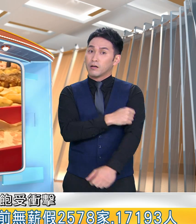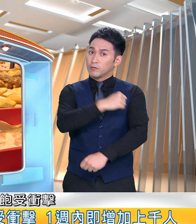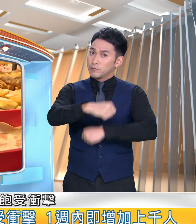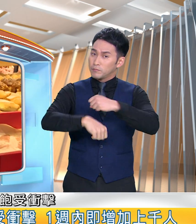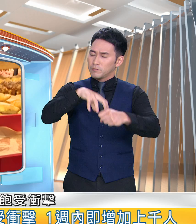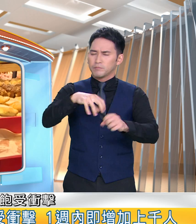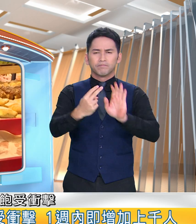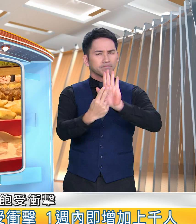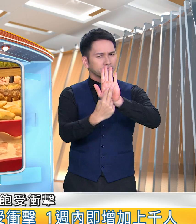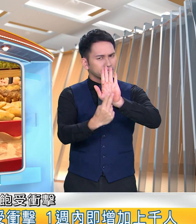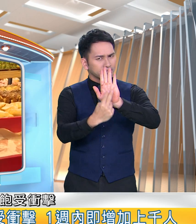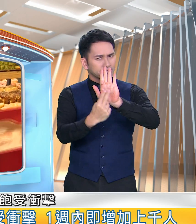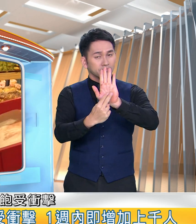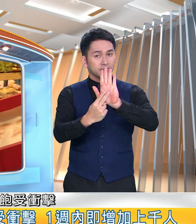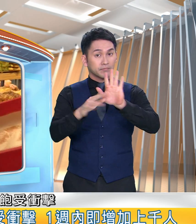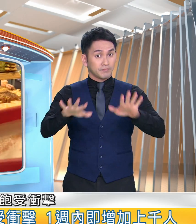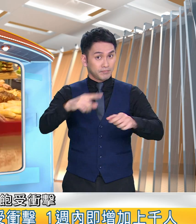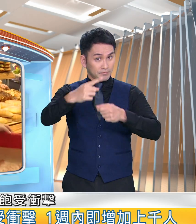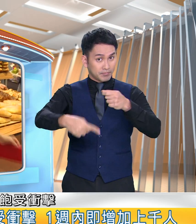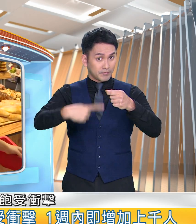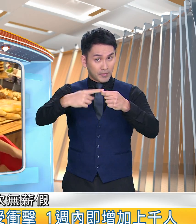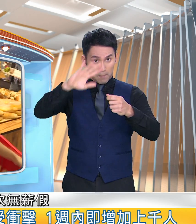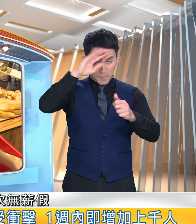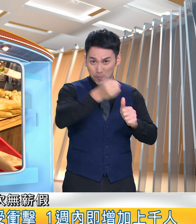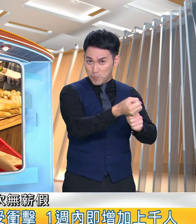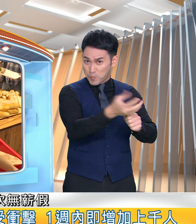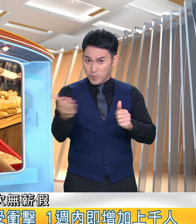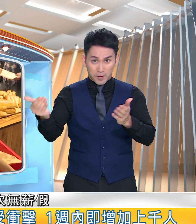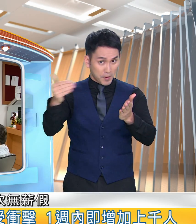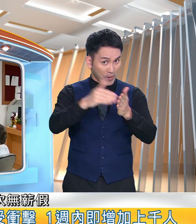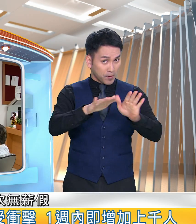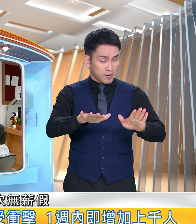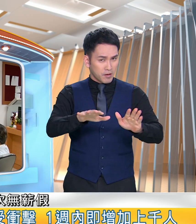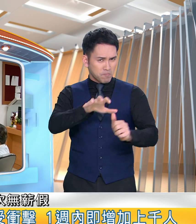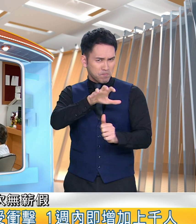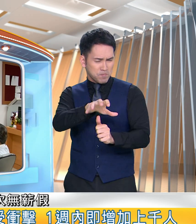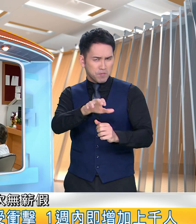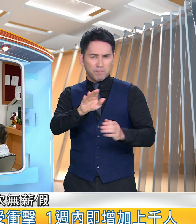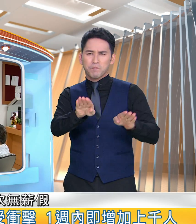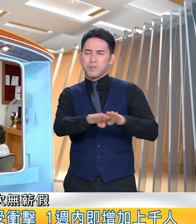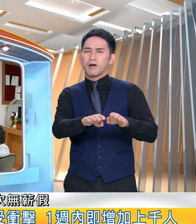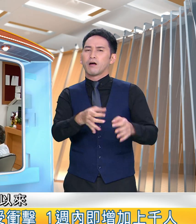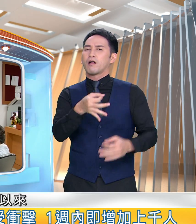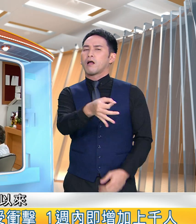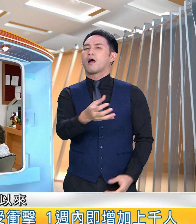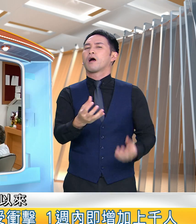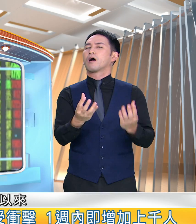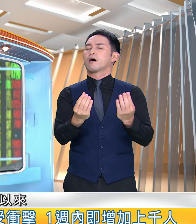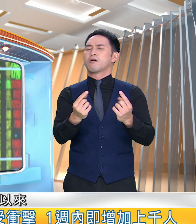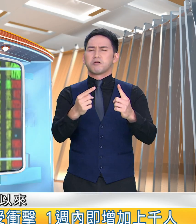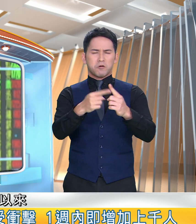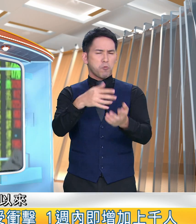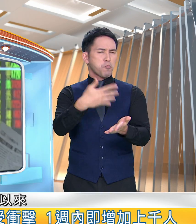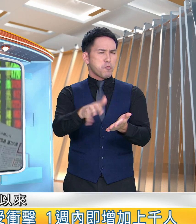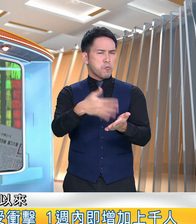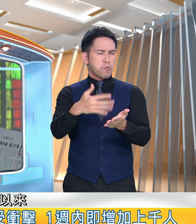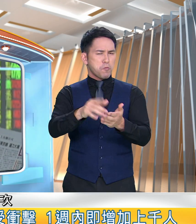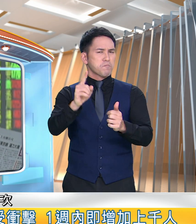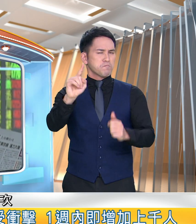饱受冲击。劳动部指出，这次无薪假是今年疫情爆发以来影响最明显的